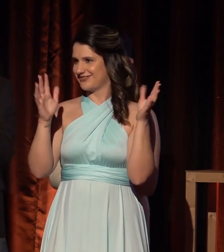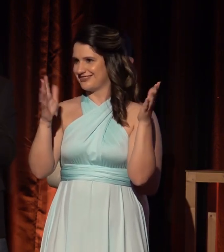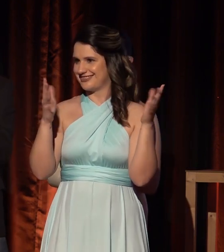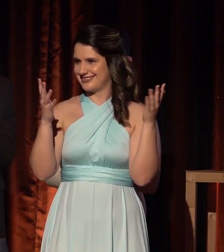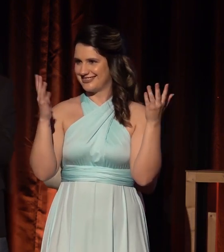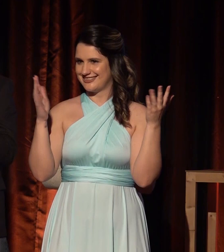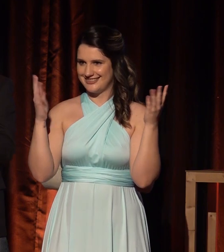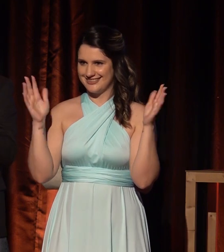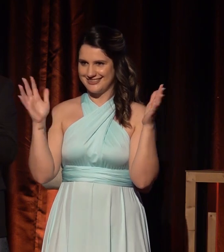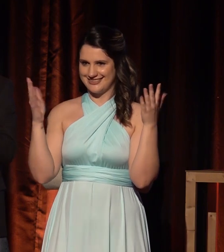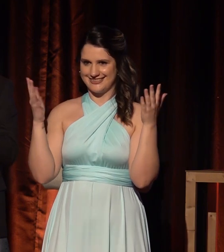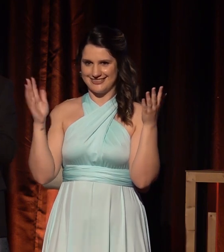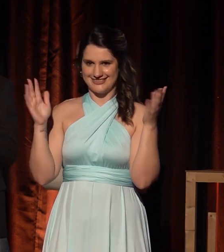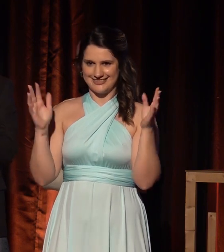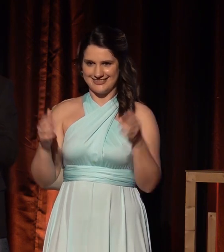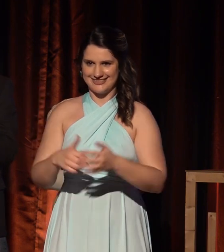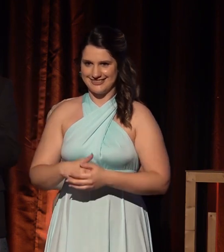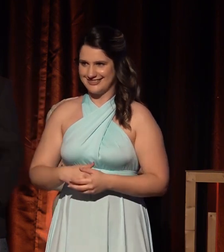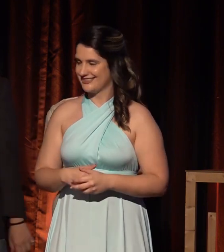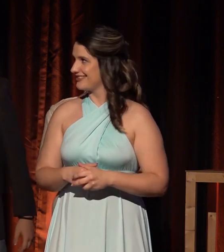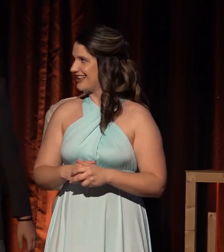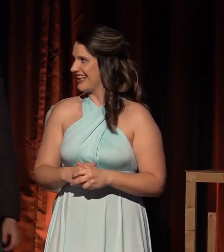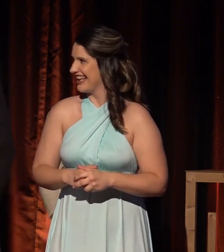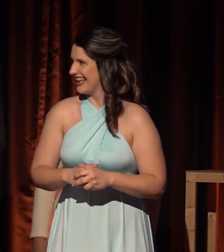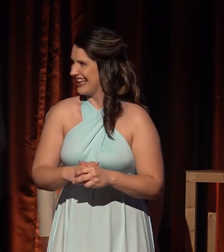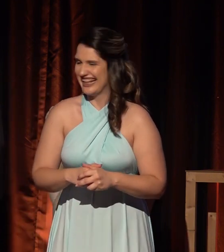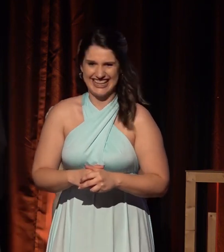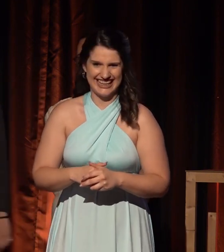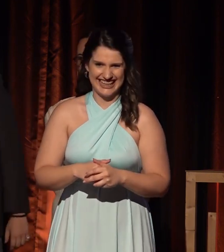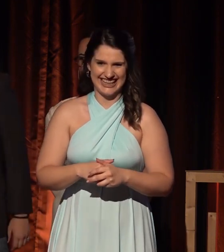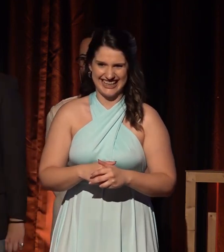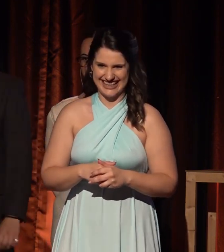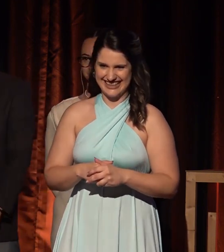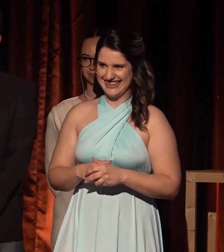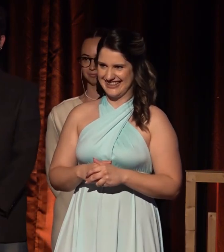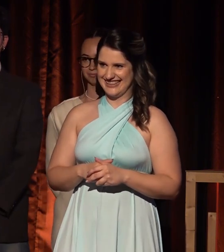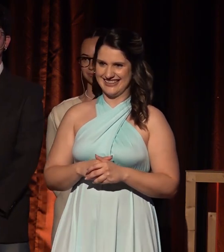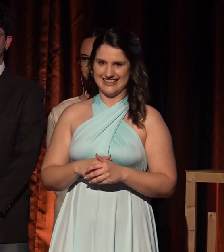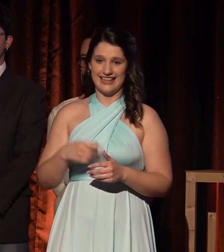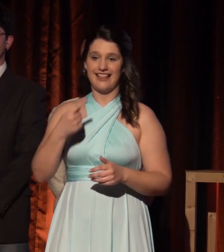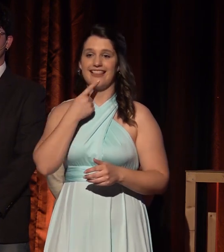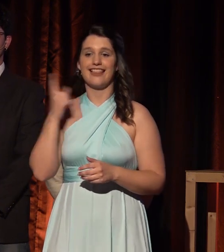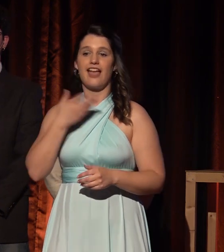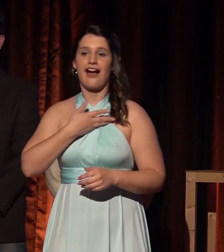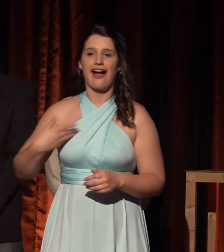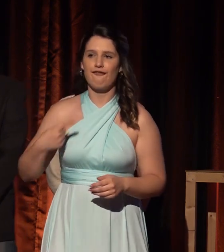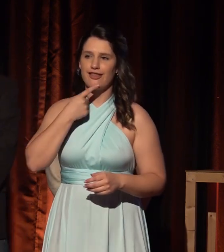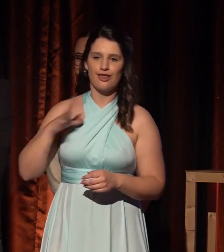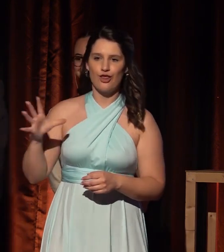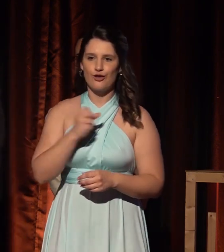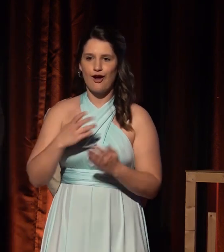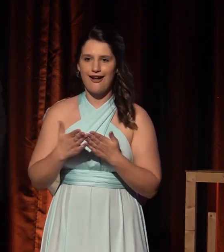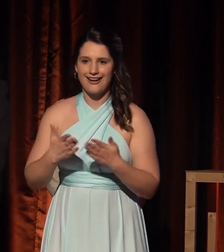Ei, vale. que encara sóc el vostre delegat.